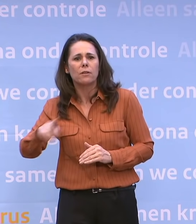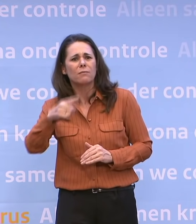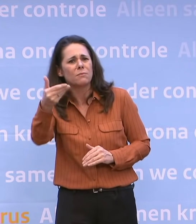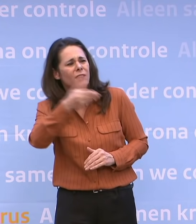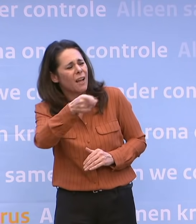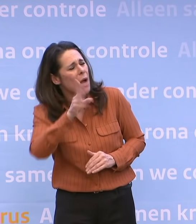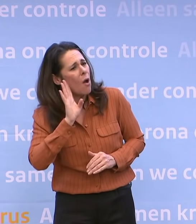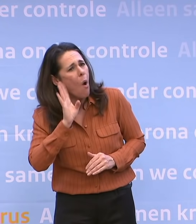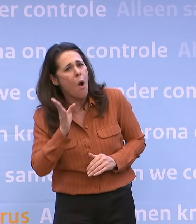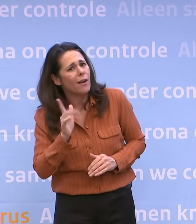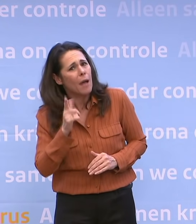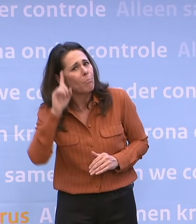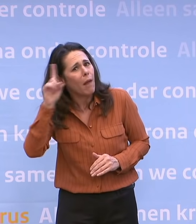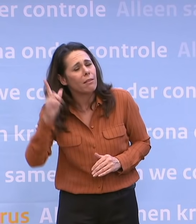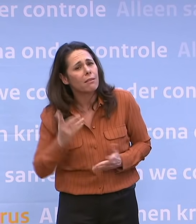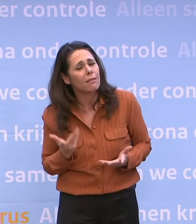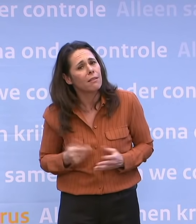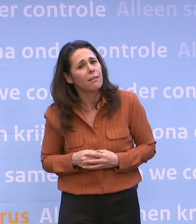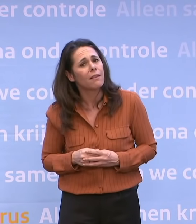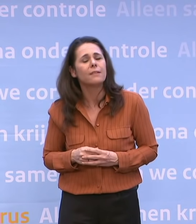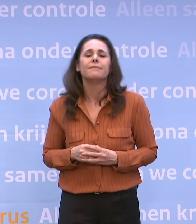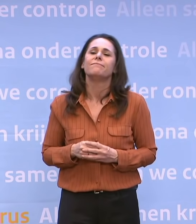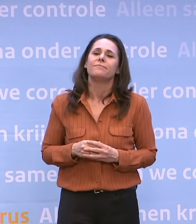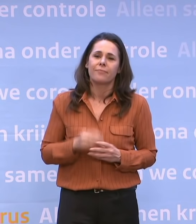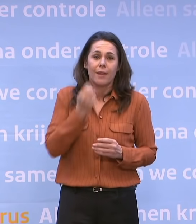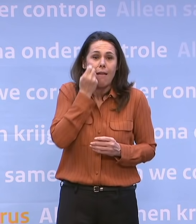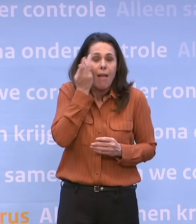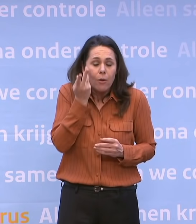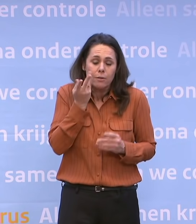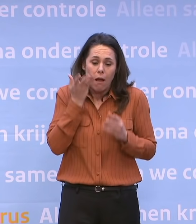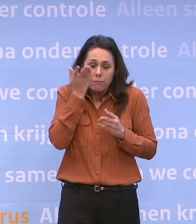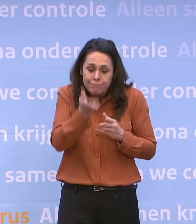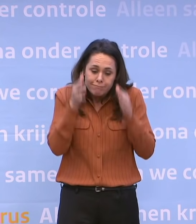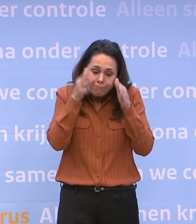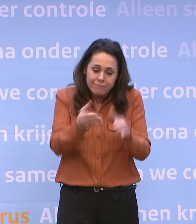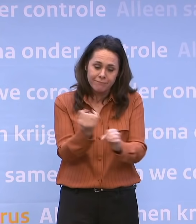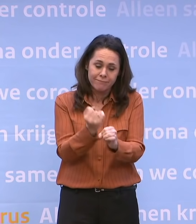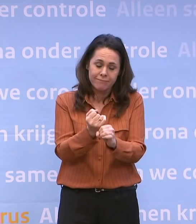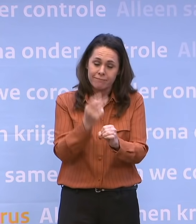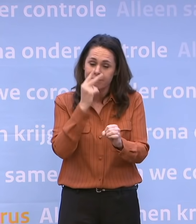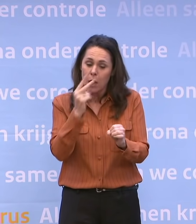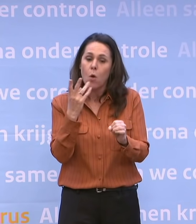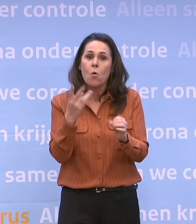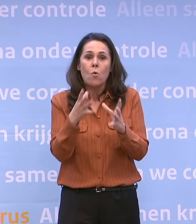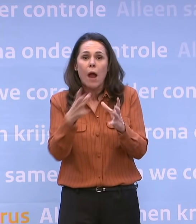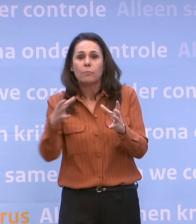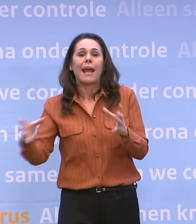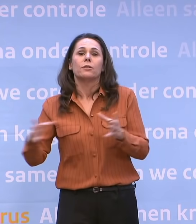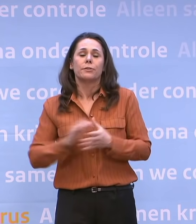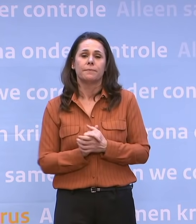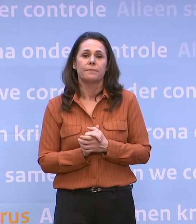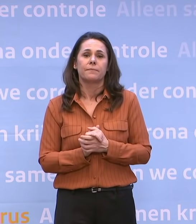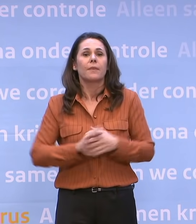Maar hoor ik nou dat daar eigenlijk nog geen plannen voor zijn? Daar wordt alle dagen natuurlijk gewerkt om te kijken of je weer nog verder kunt gaan. Alles om